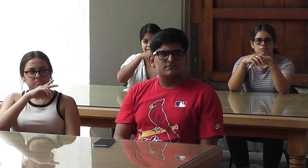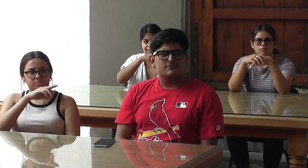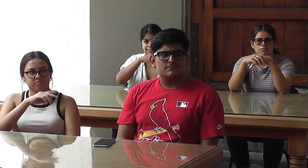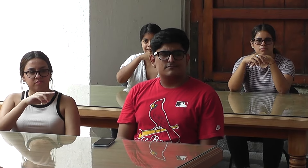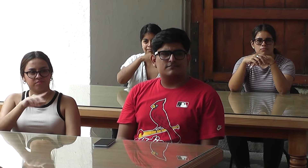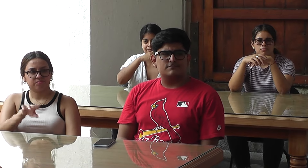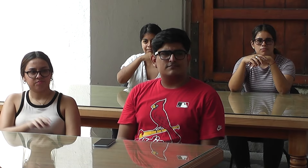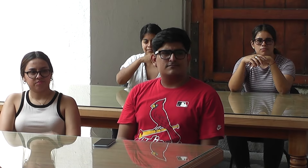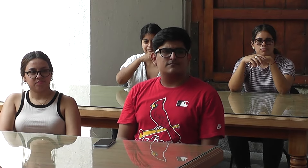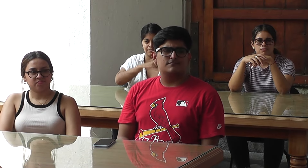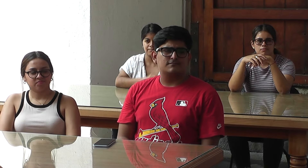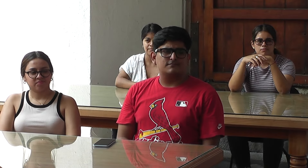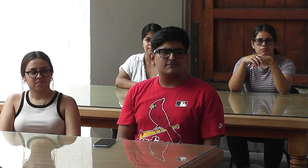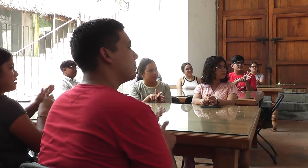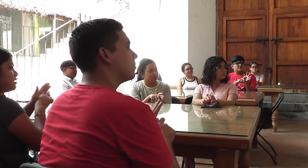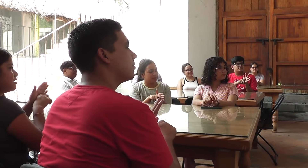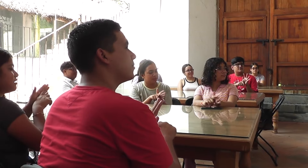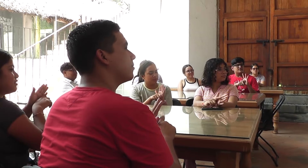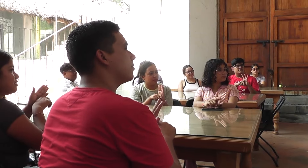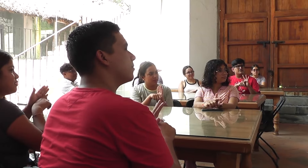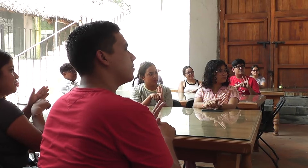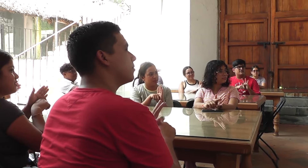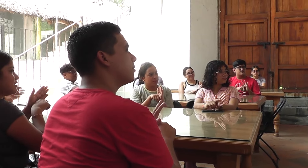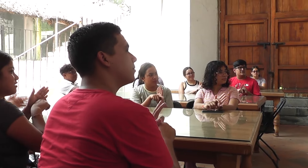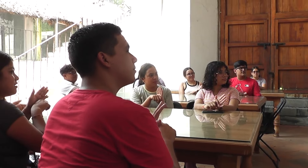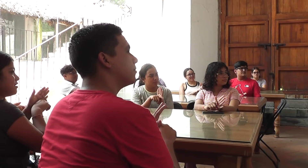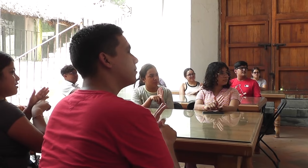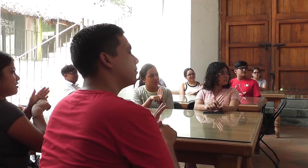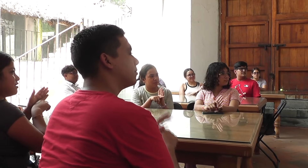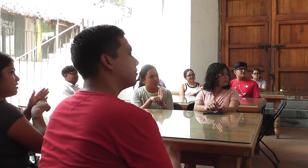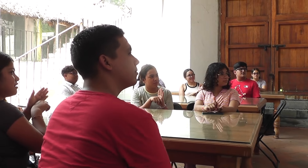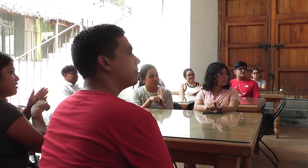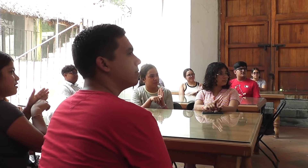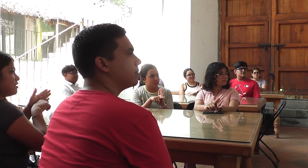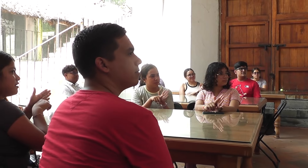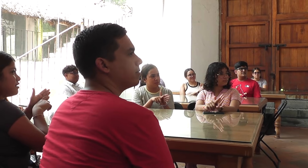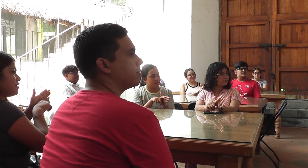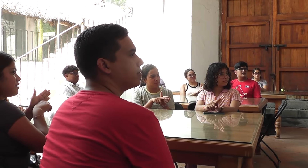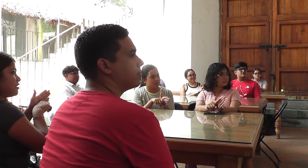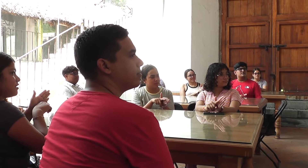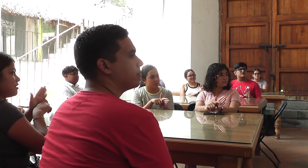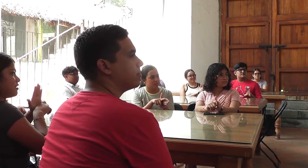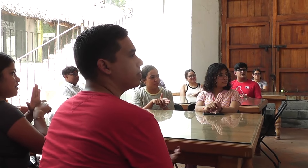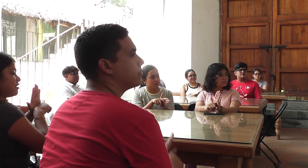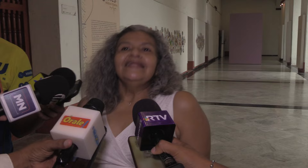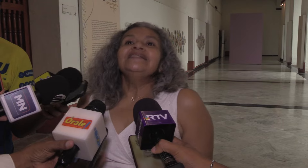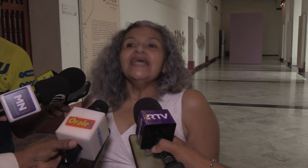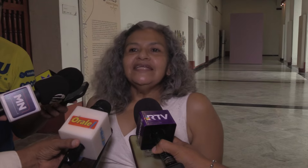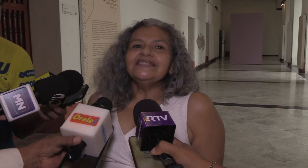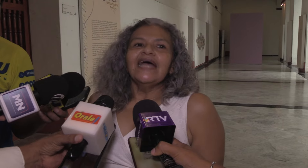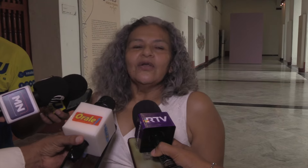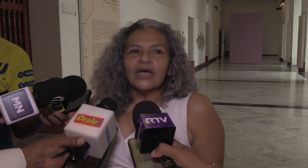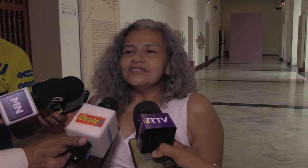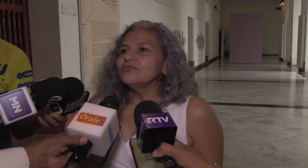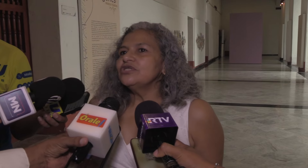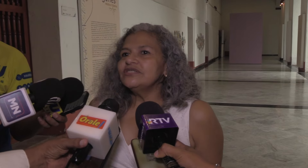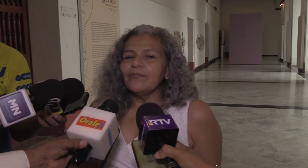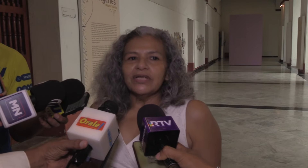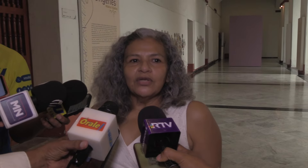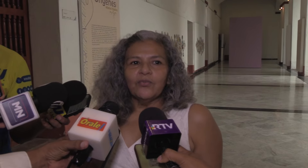también fue impartido a menores y se contó con un aproximado de 90 asistentes. En este inicial lo que hacemos es aprender un